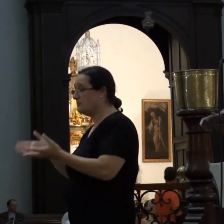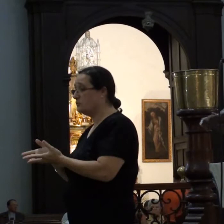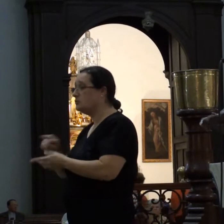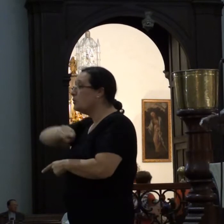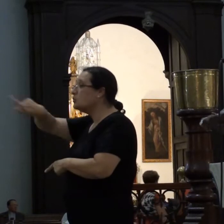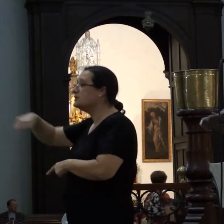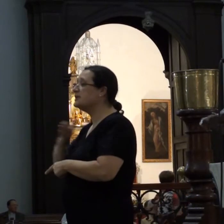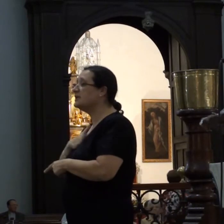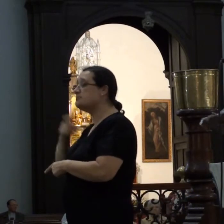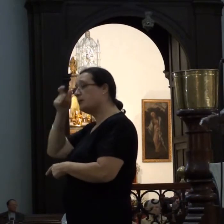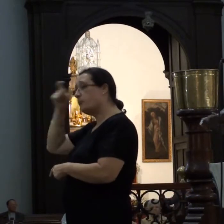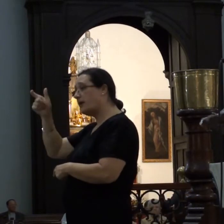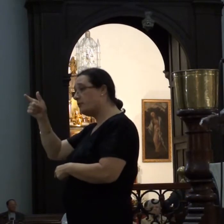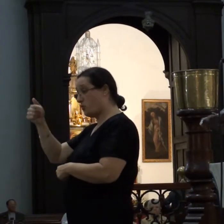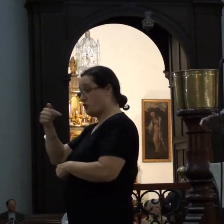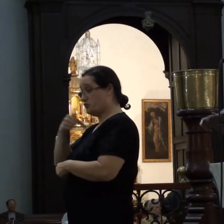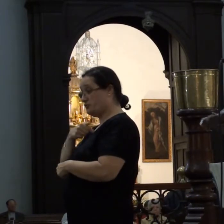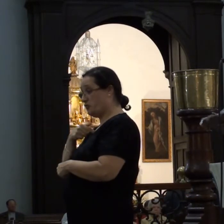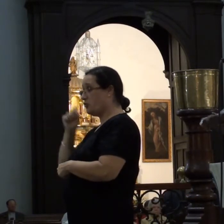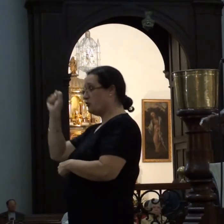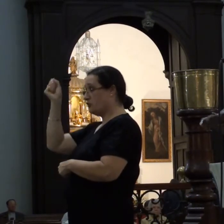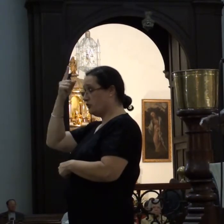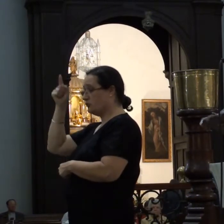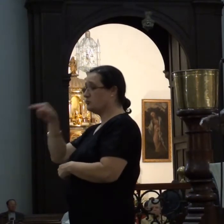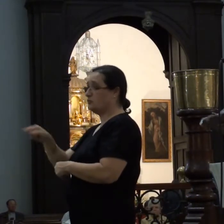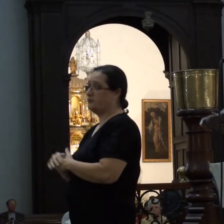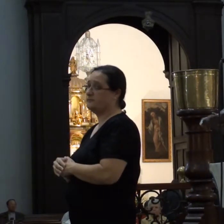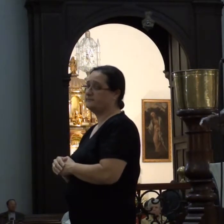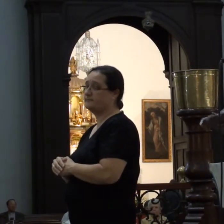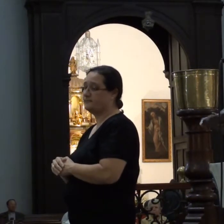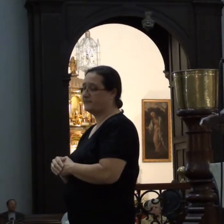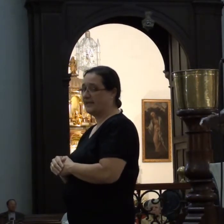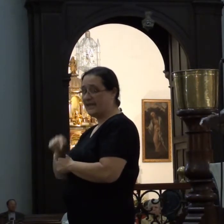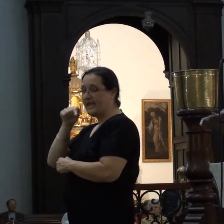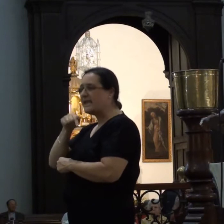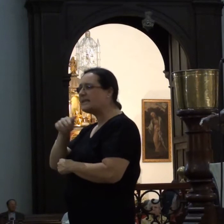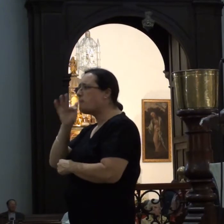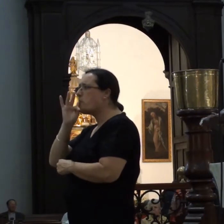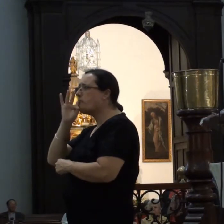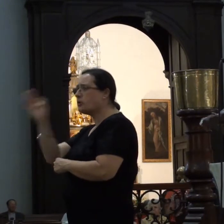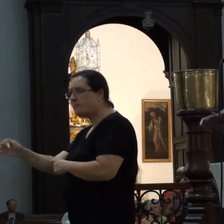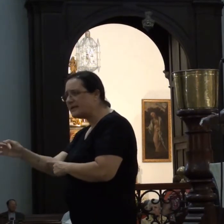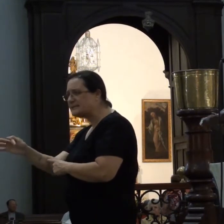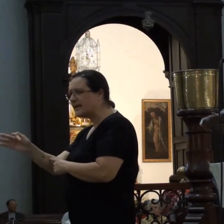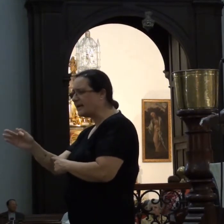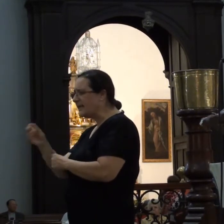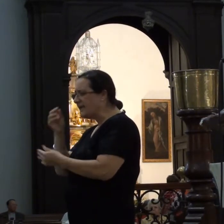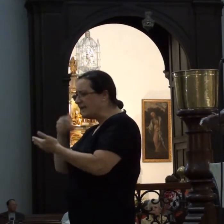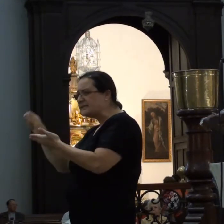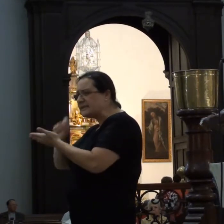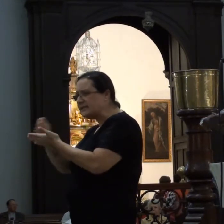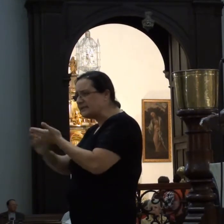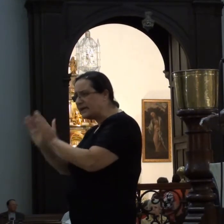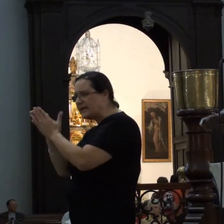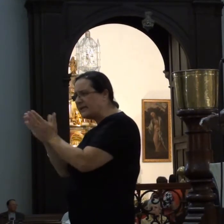pueblo y yo seré su Dios esta promesa mesiánica echa muchos siglos antes